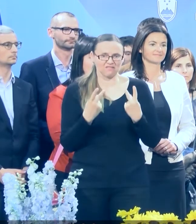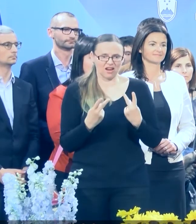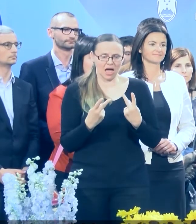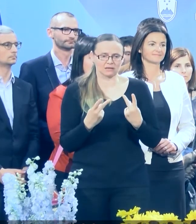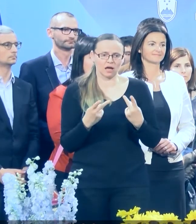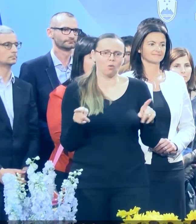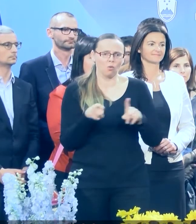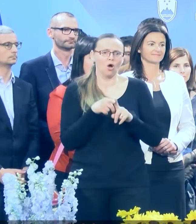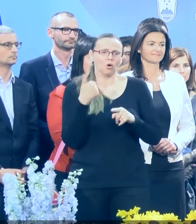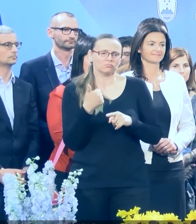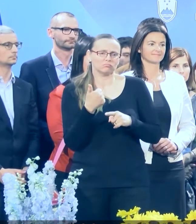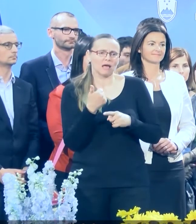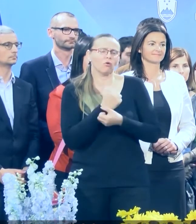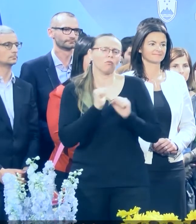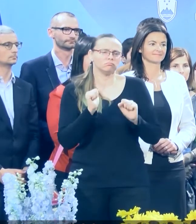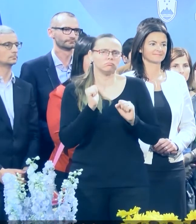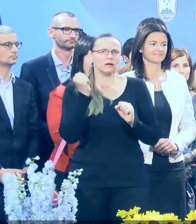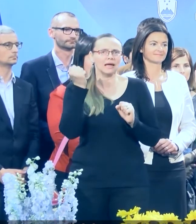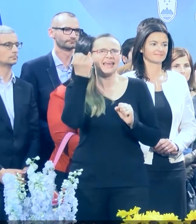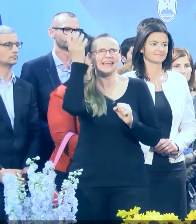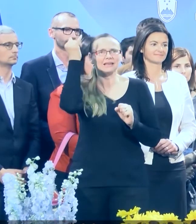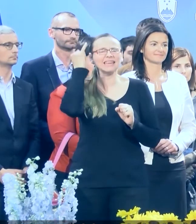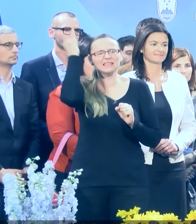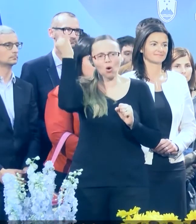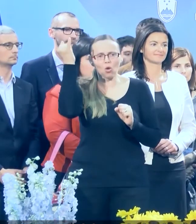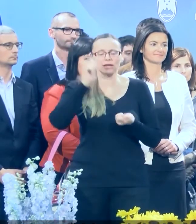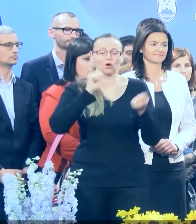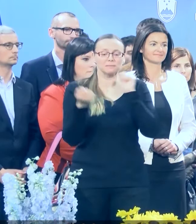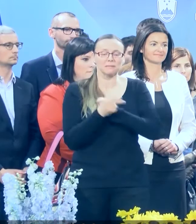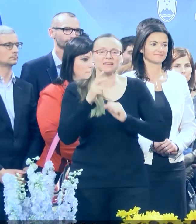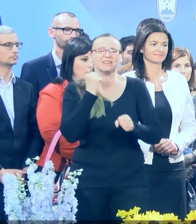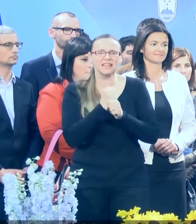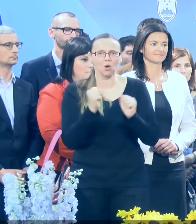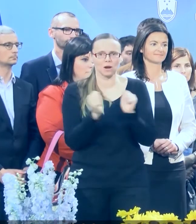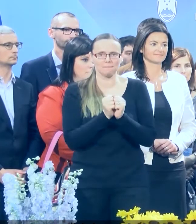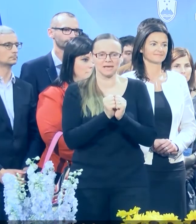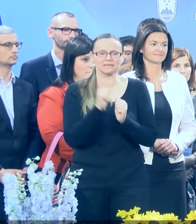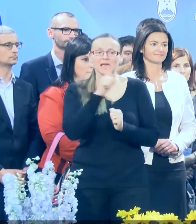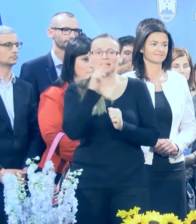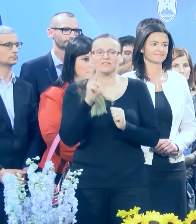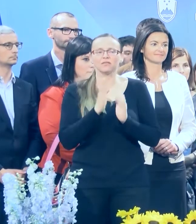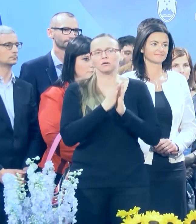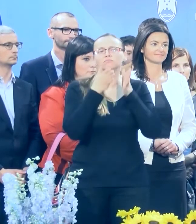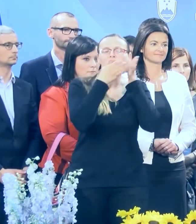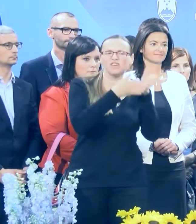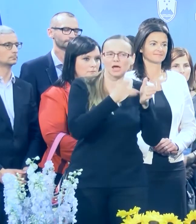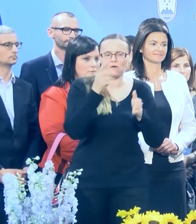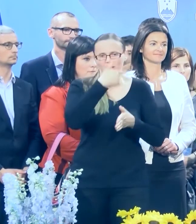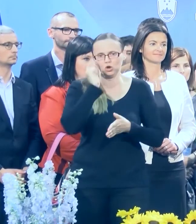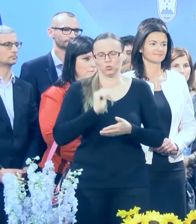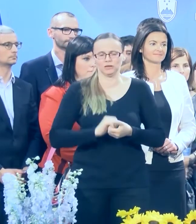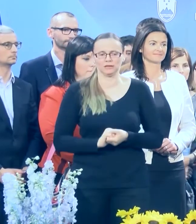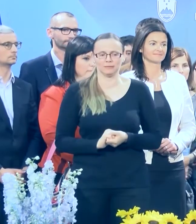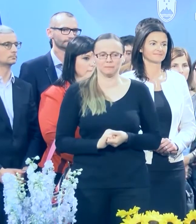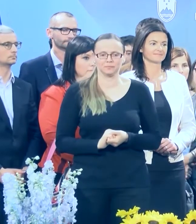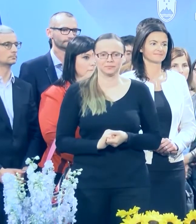neoliberalno ideologijo, spremeni v delovna mesta in v vero v ljudi.